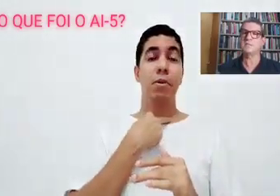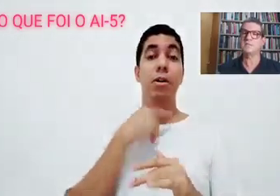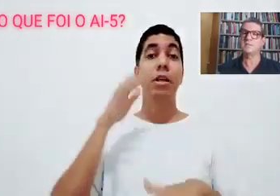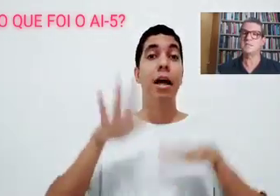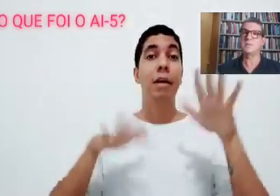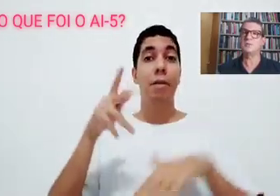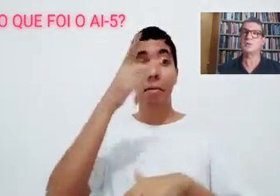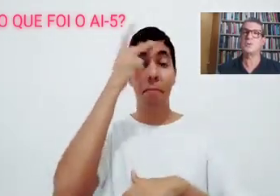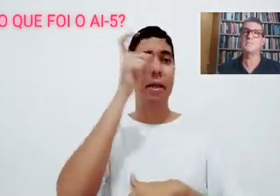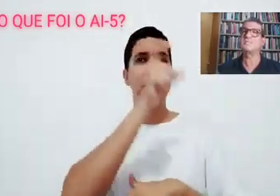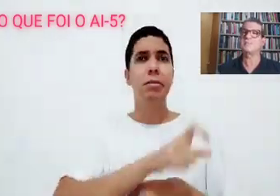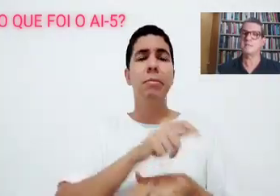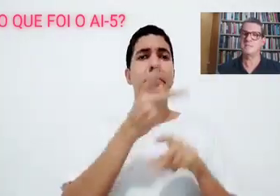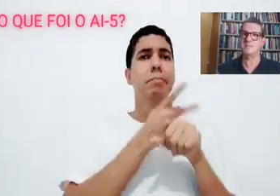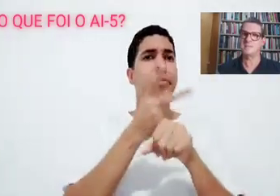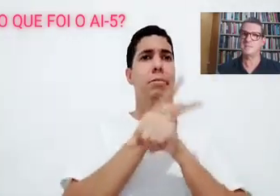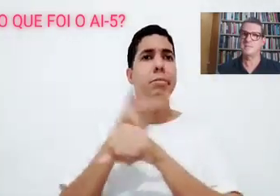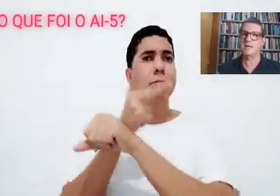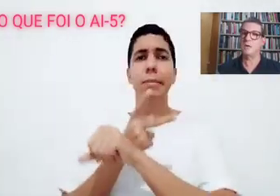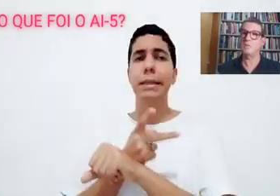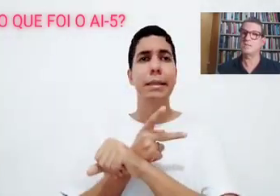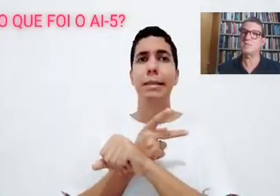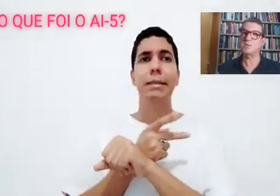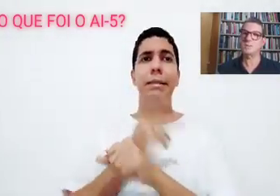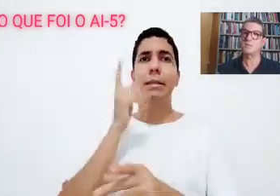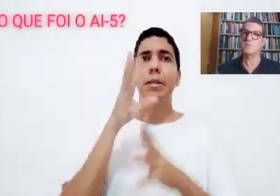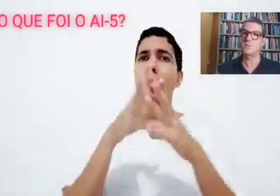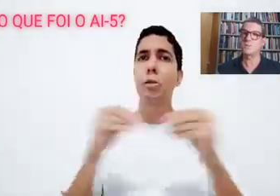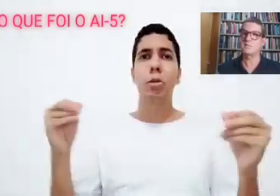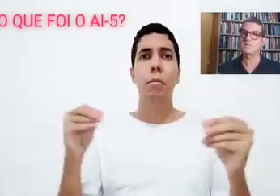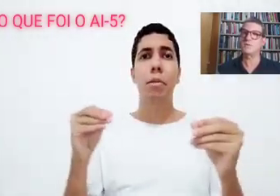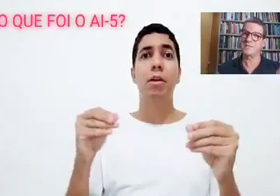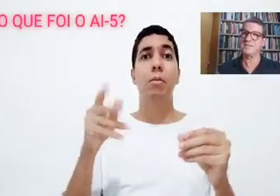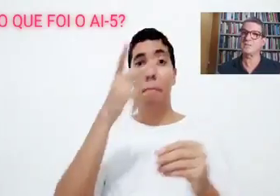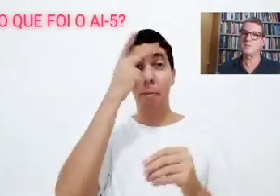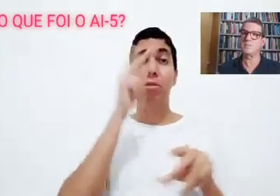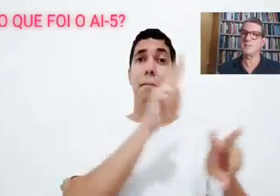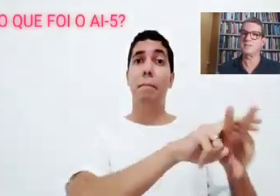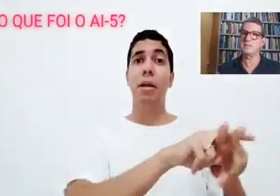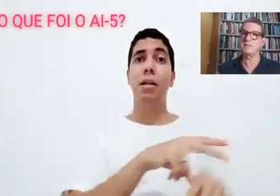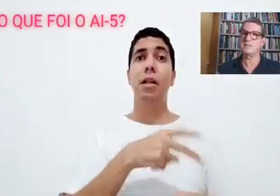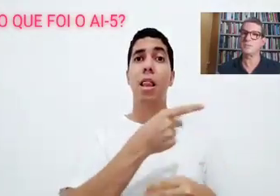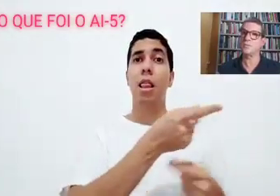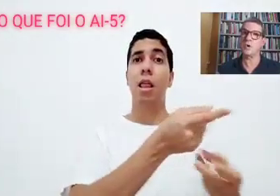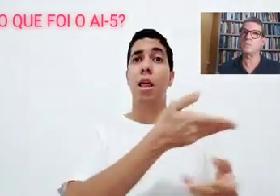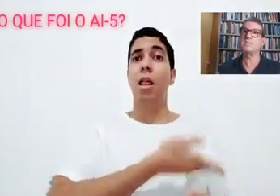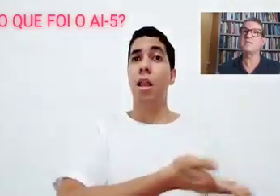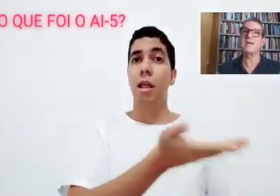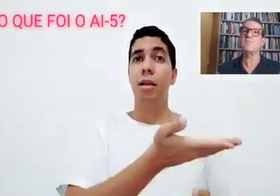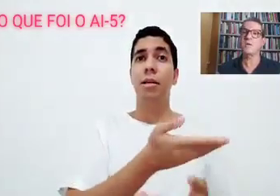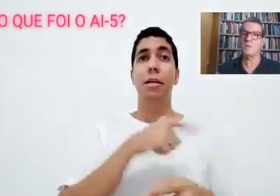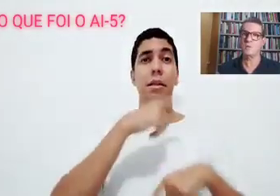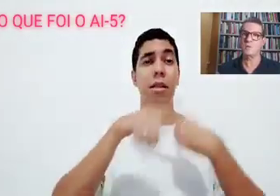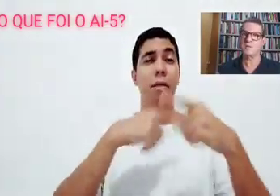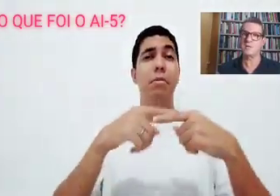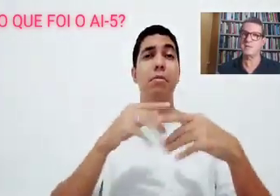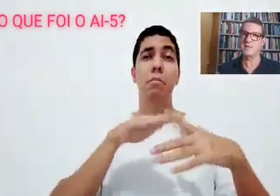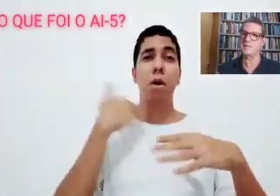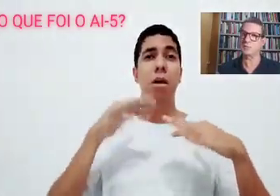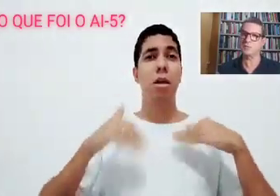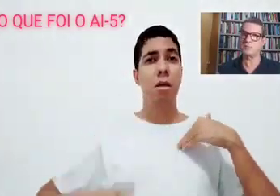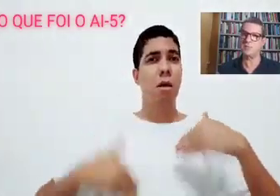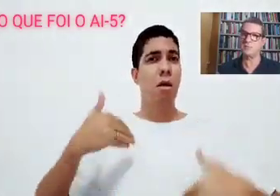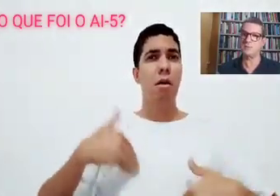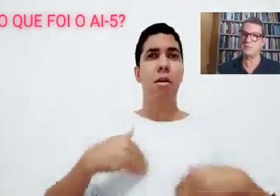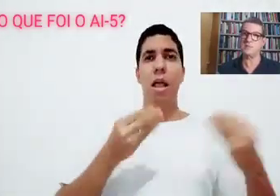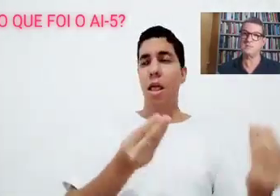tinham essas pessoas como desaparecidas. Algumas dessas pessoas que foram presas foram dadas como desaparecidas e os corpos sequer foram